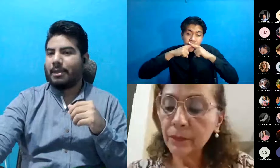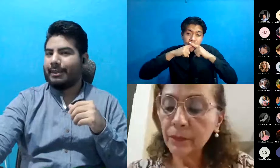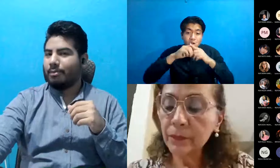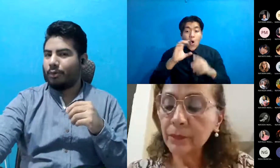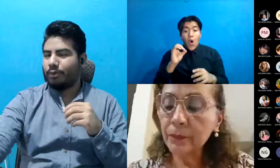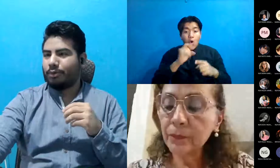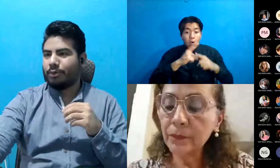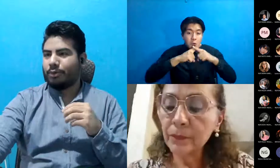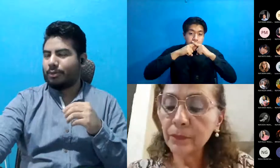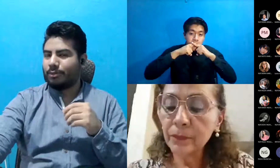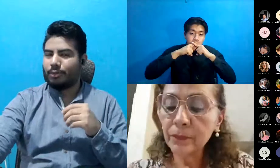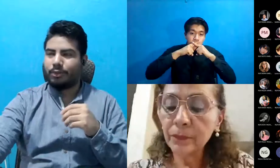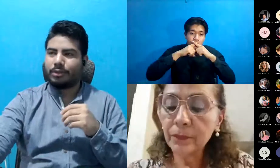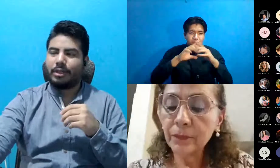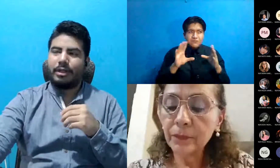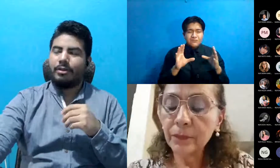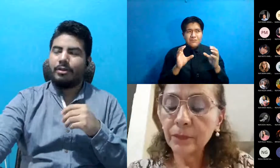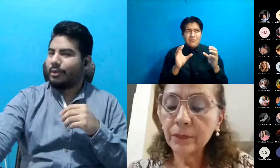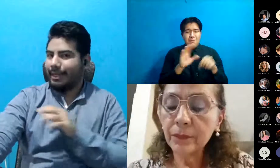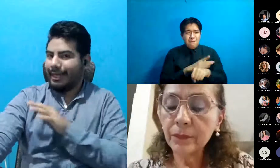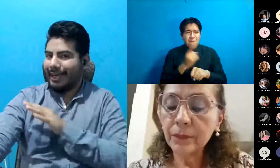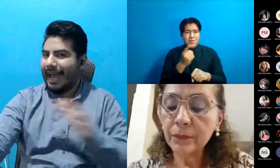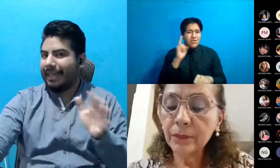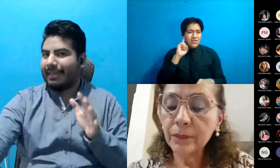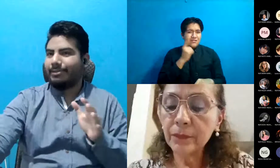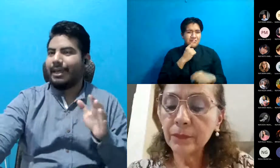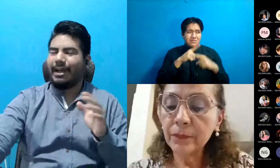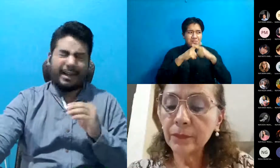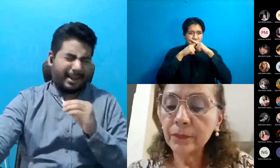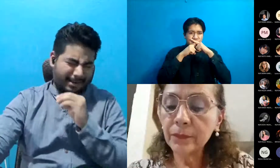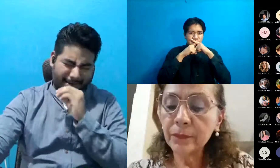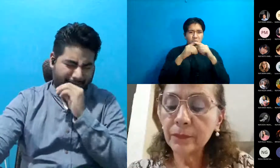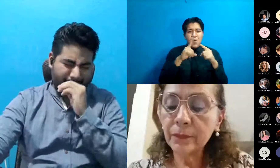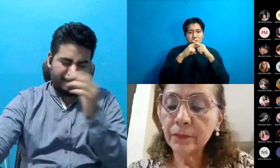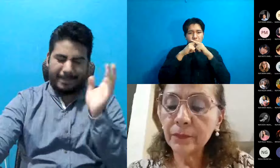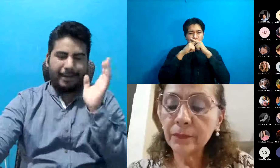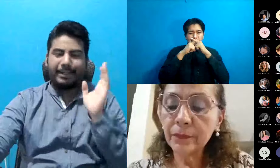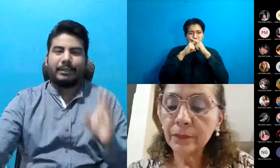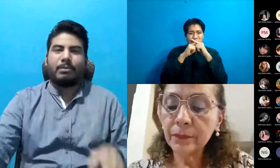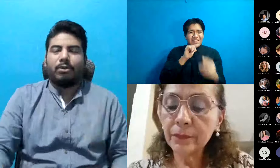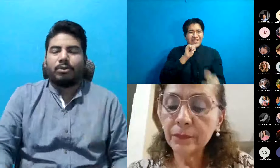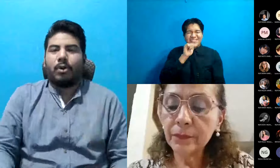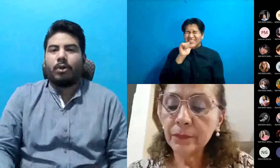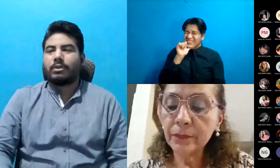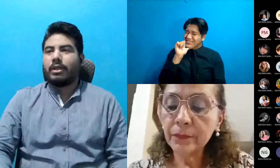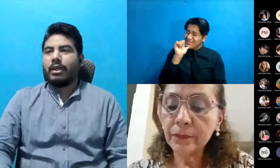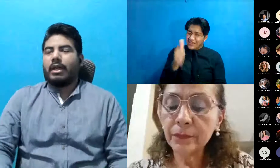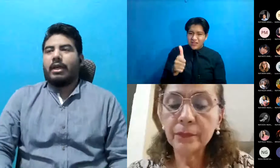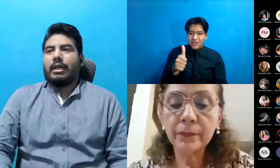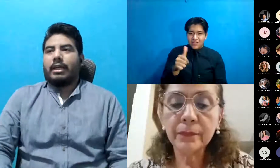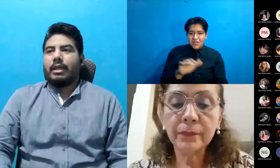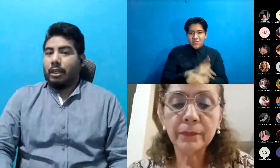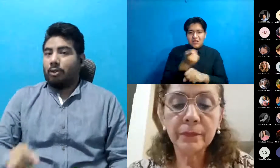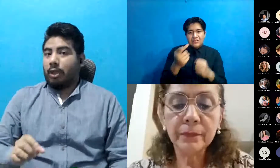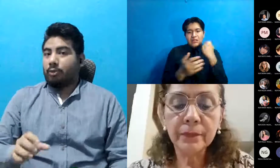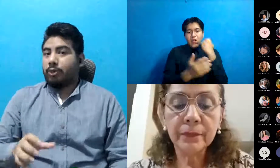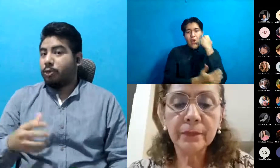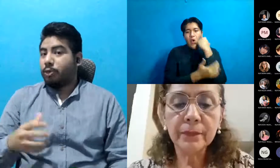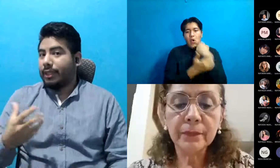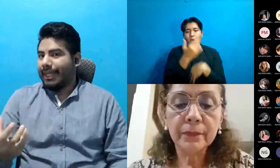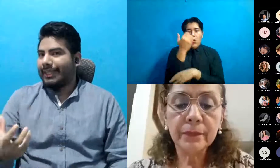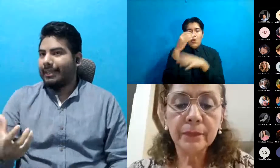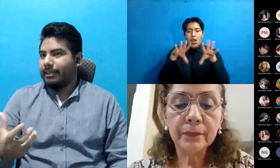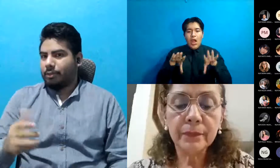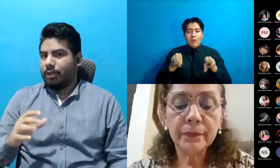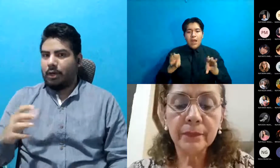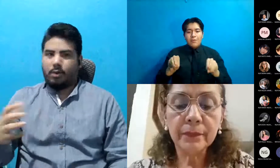porque realmente de mudos o de sordomudos no tienen nada. O sea, hablan hasta por los codos. Que